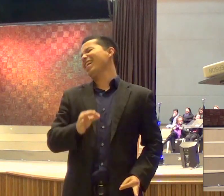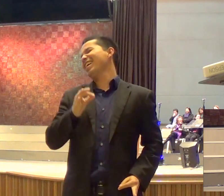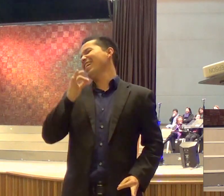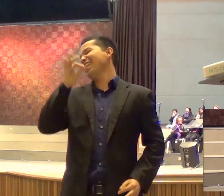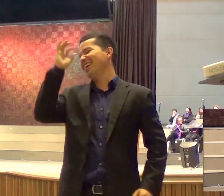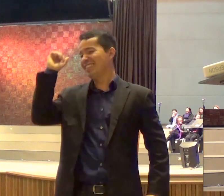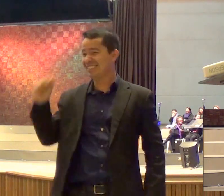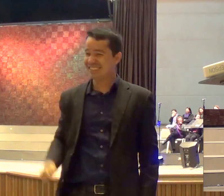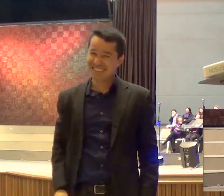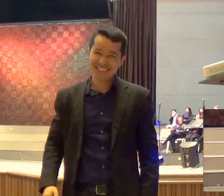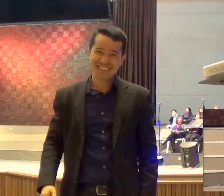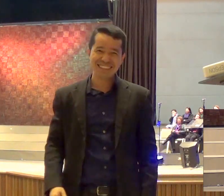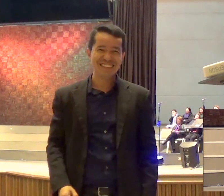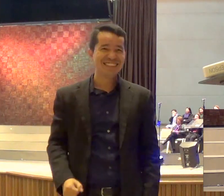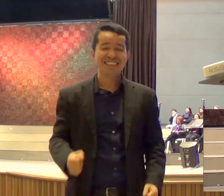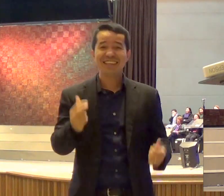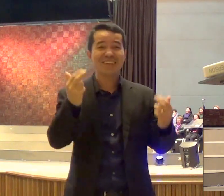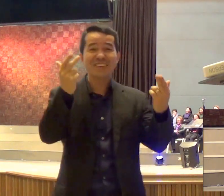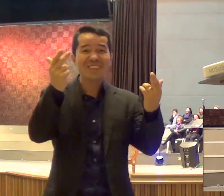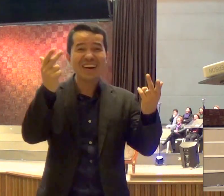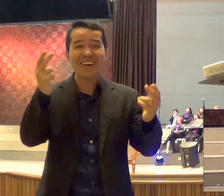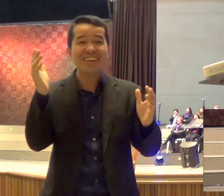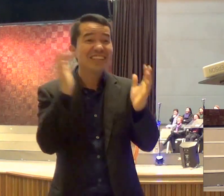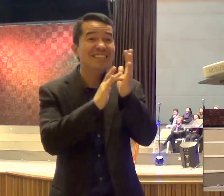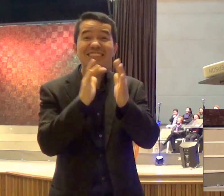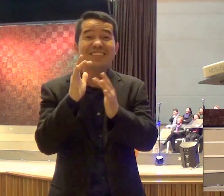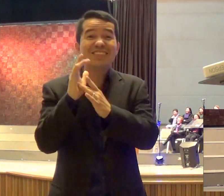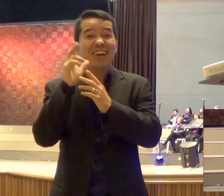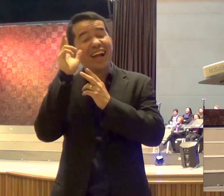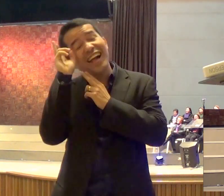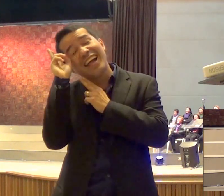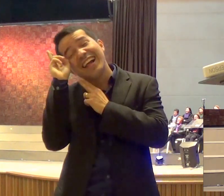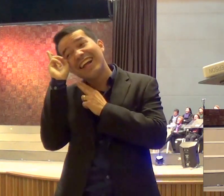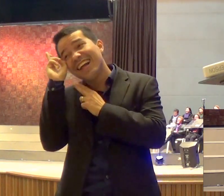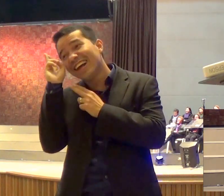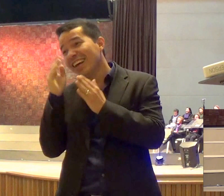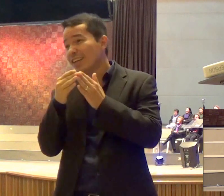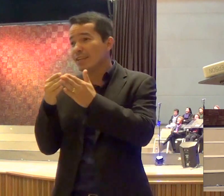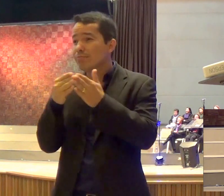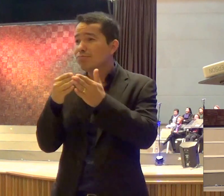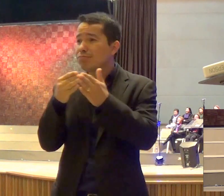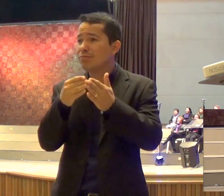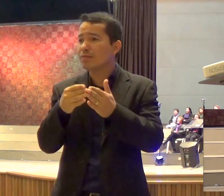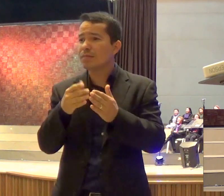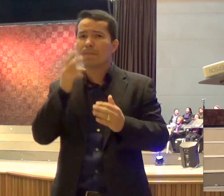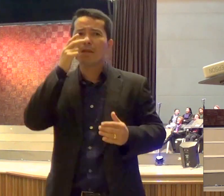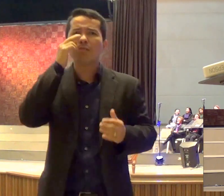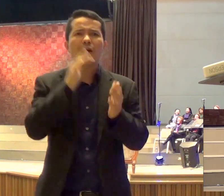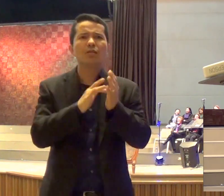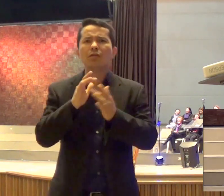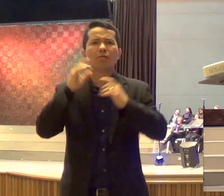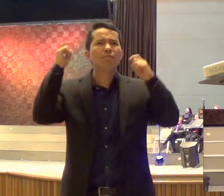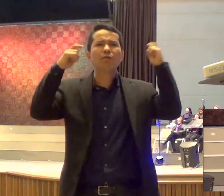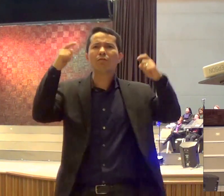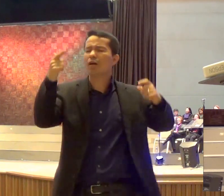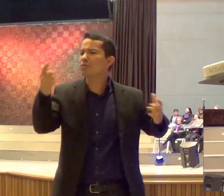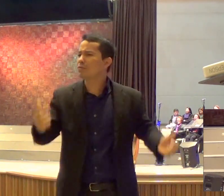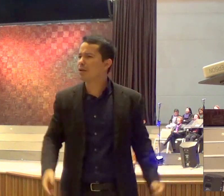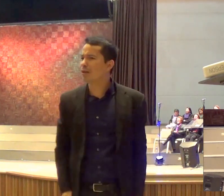Jesus dormindo sensação que dá é que Jesus não estava nem aí